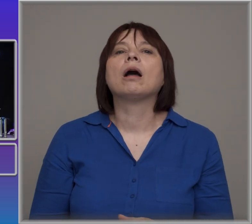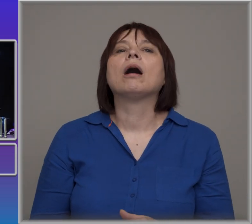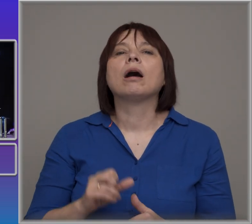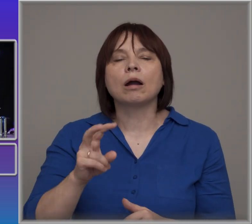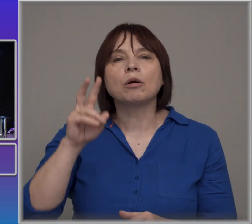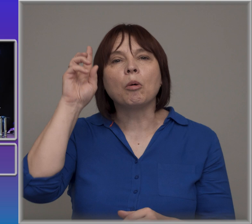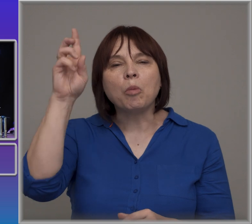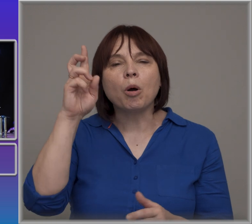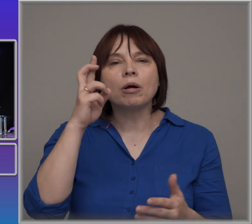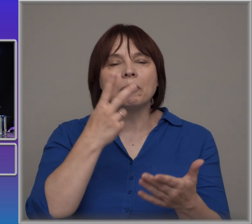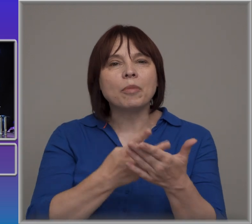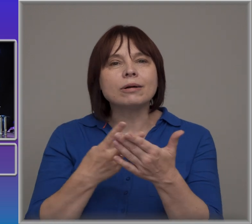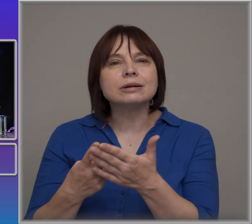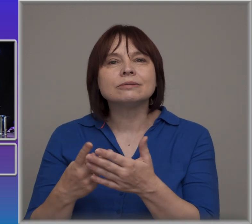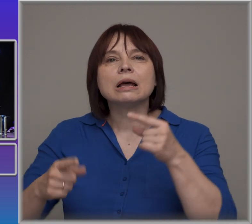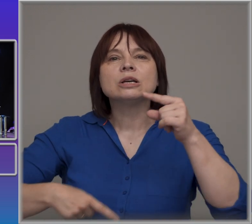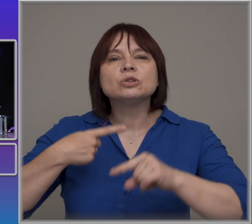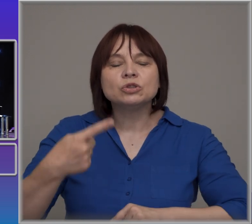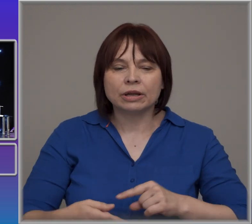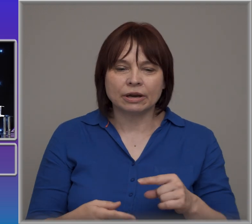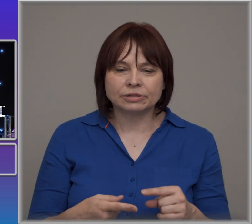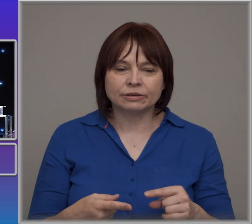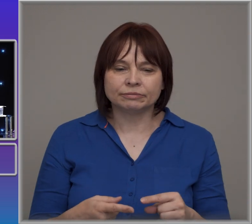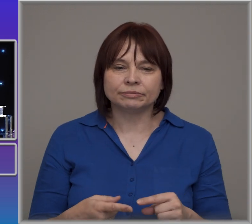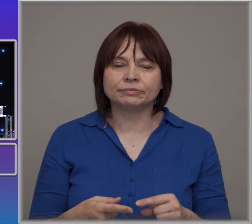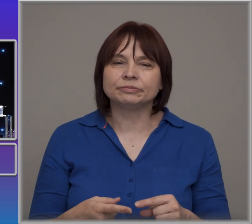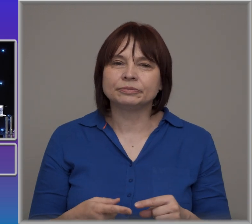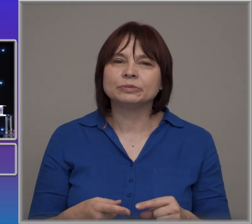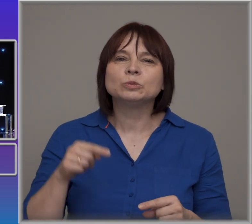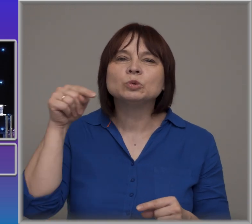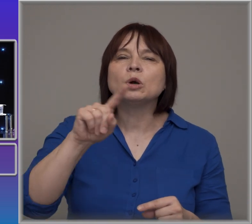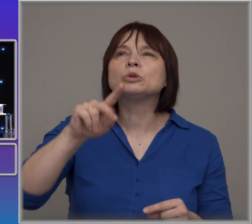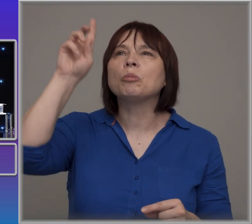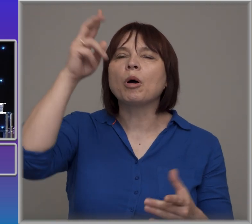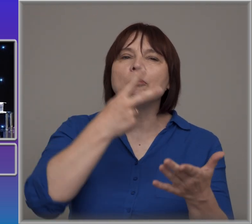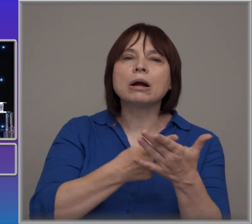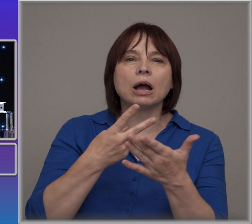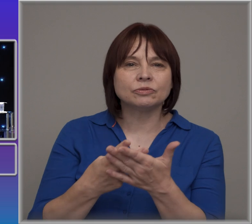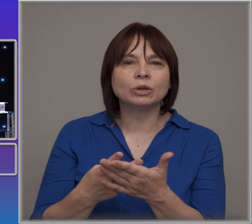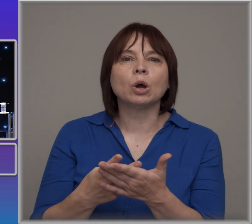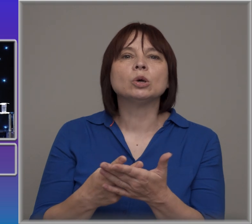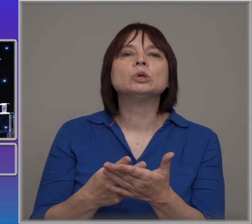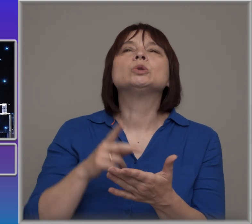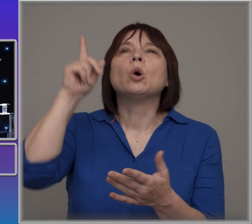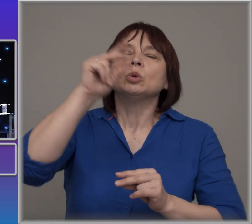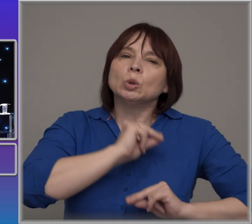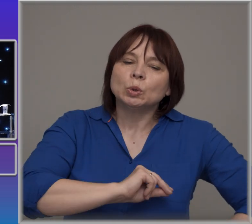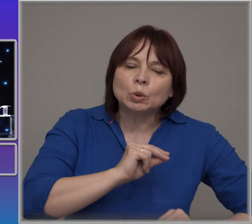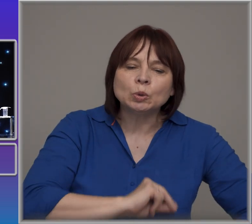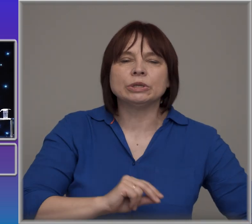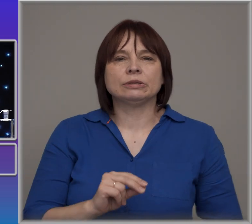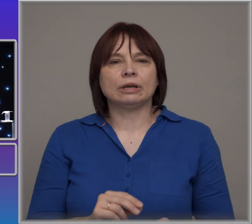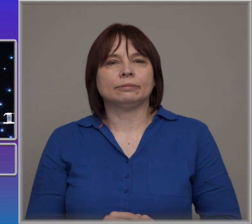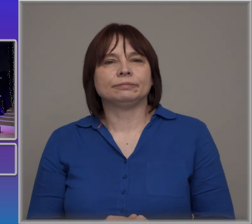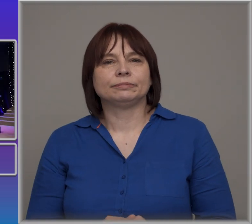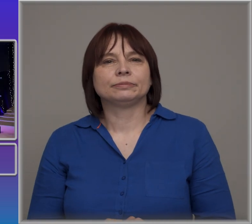в Божьем плане, но Он сотворил нас цель, с какой-то целью. И Он вложил в нас